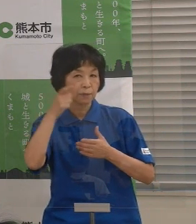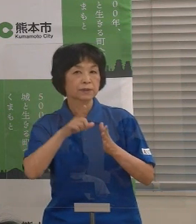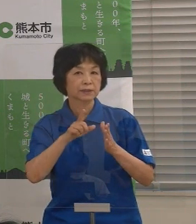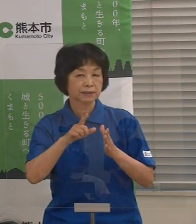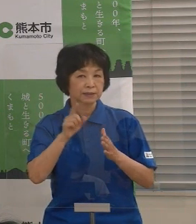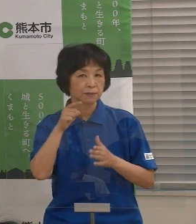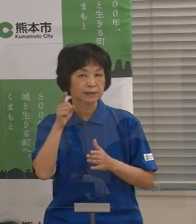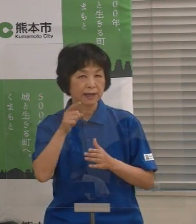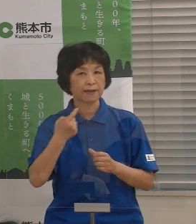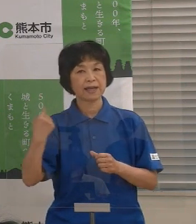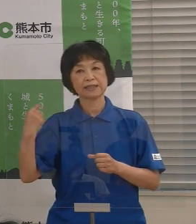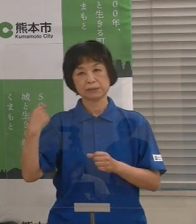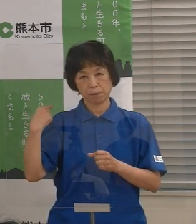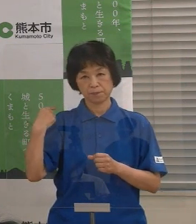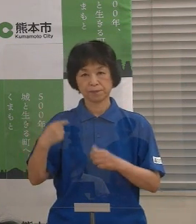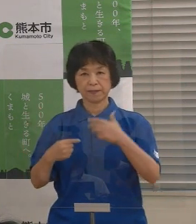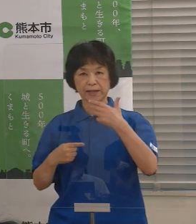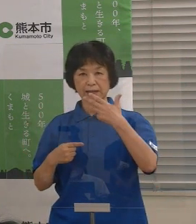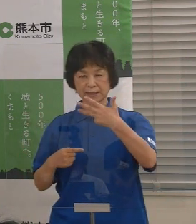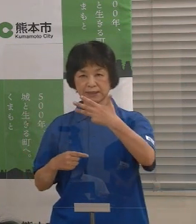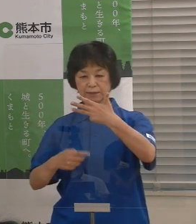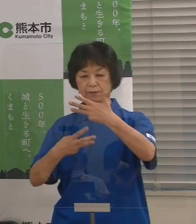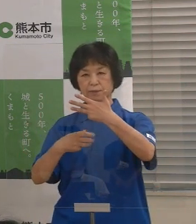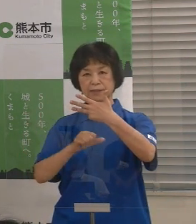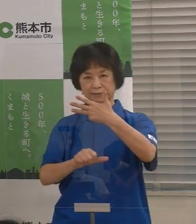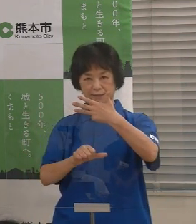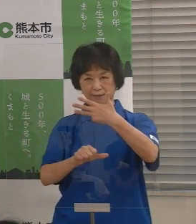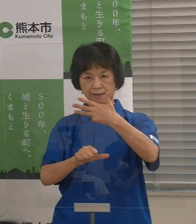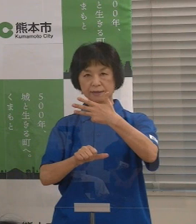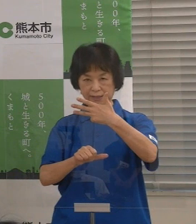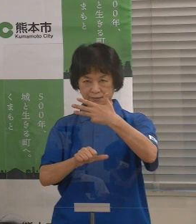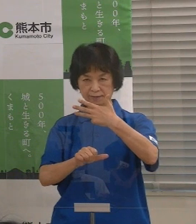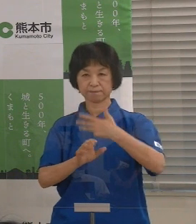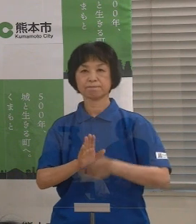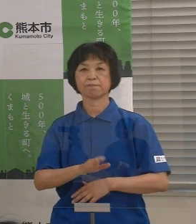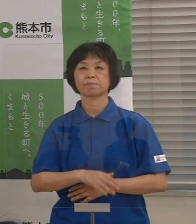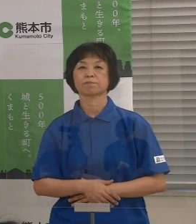日8月5日となります。